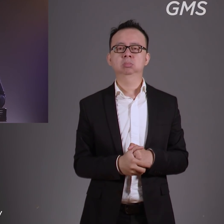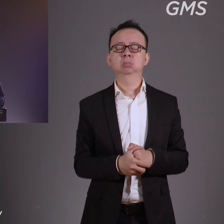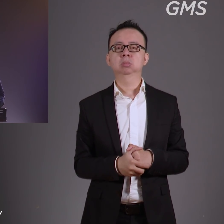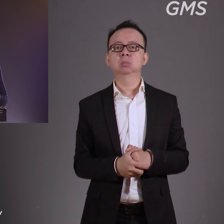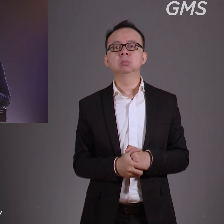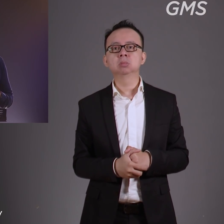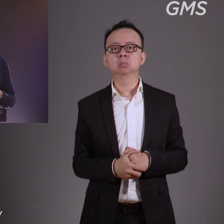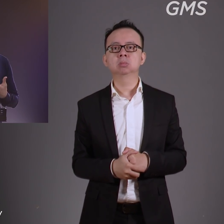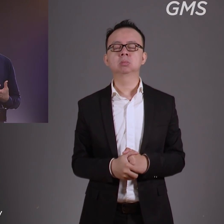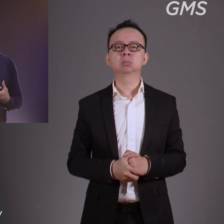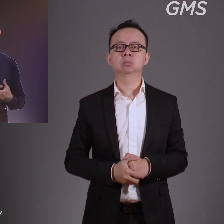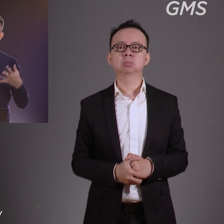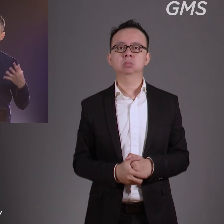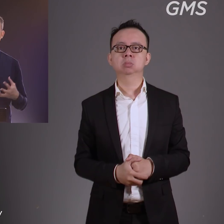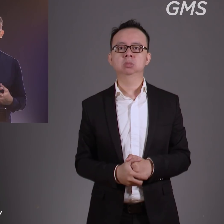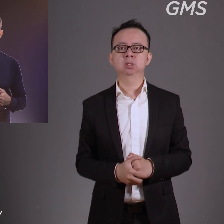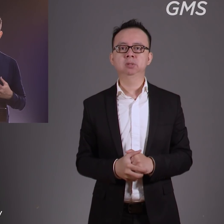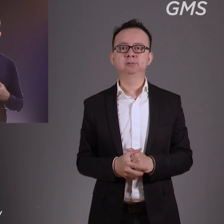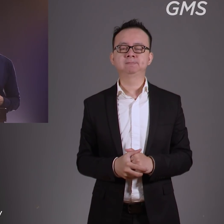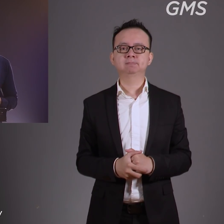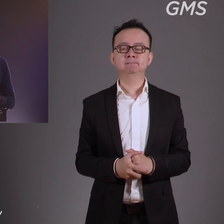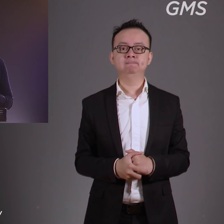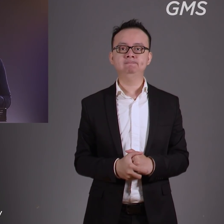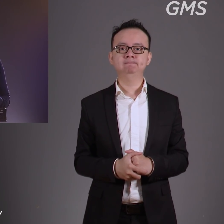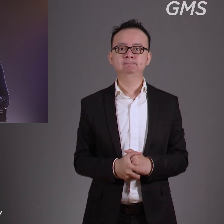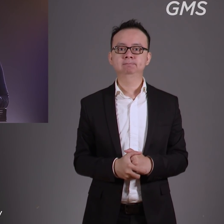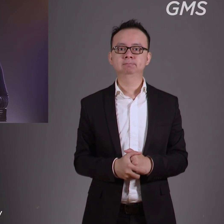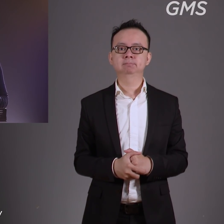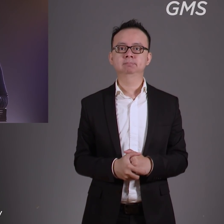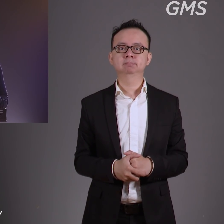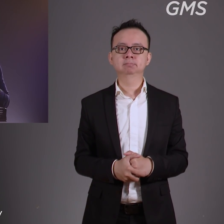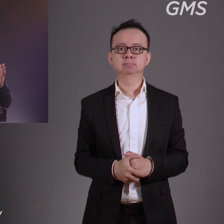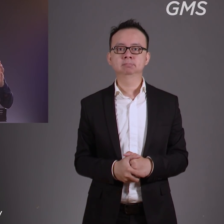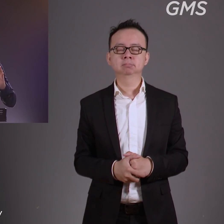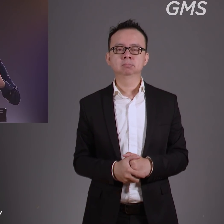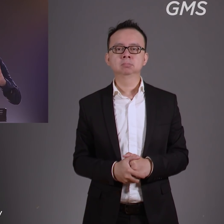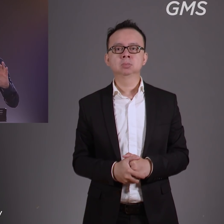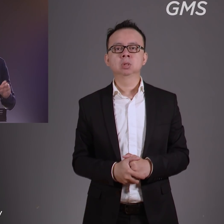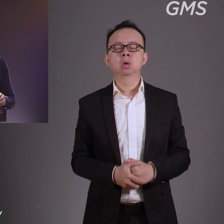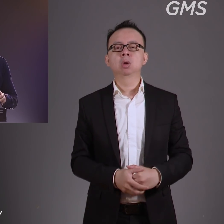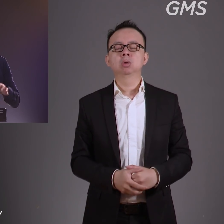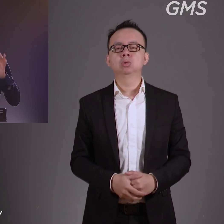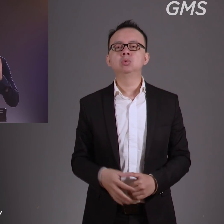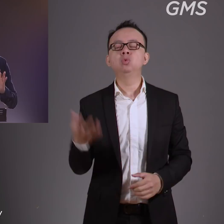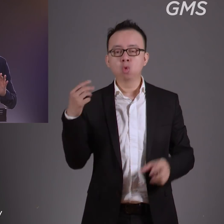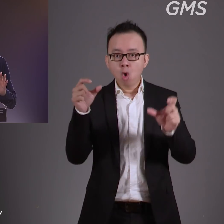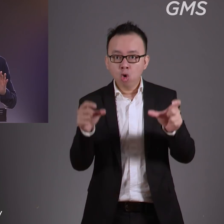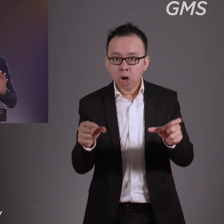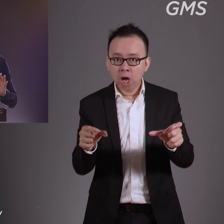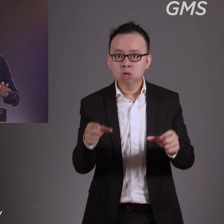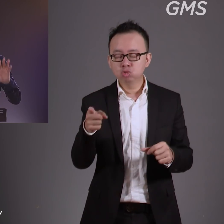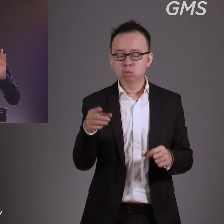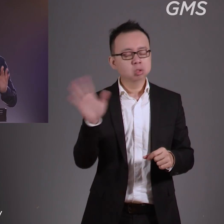mengutamakan kehendaknya, kemauannya, pikirannya, logikanya. Dia gak mau diatur oleh apapun. Terlebih